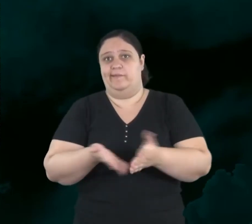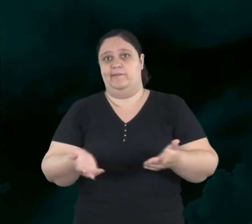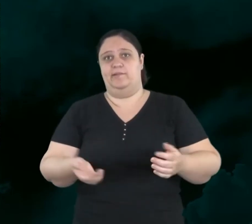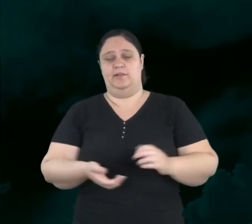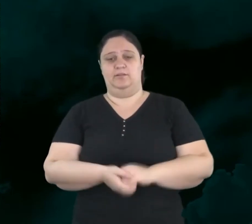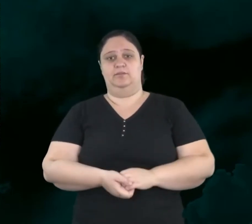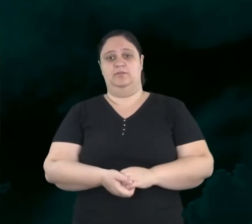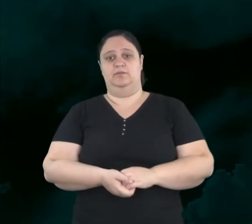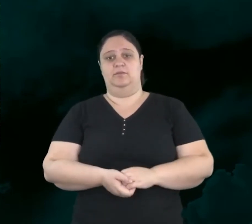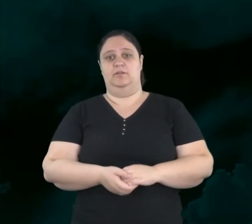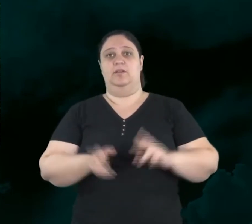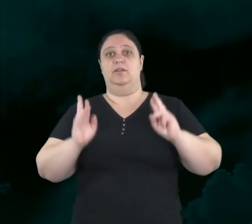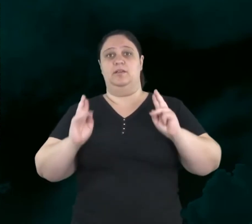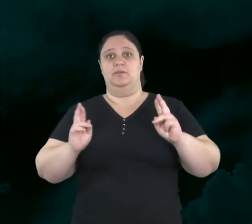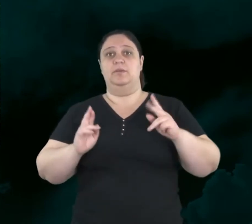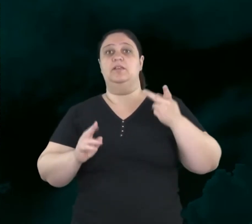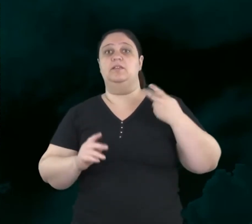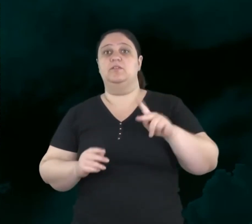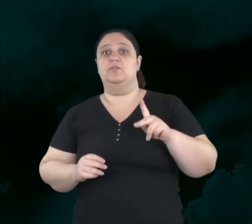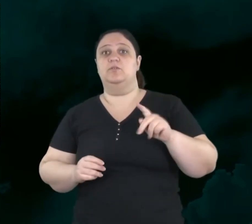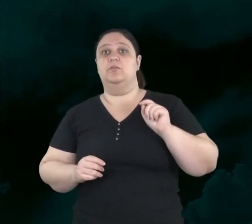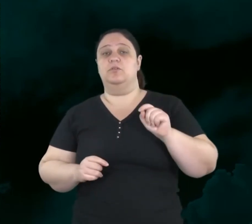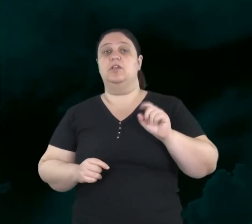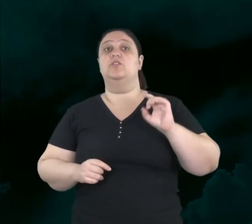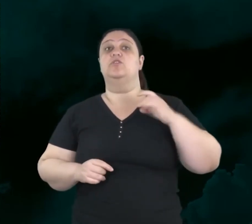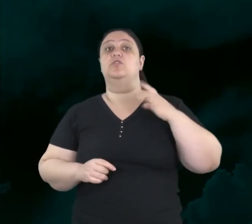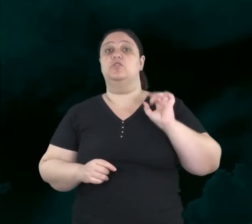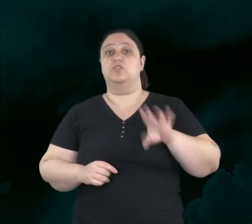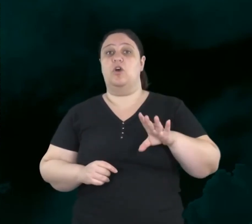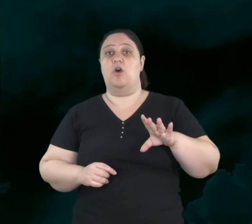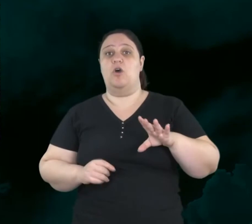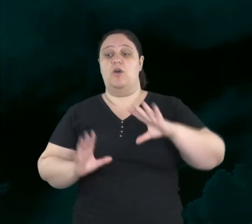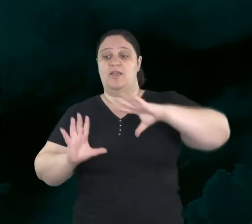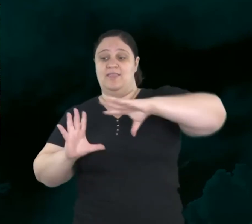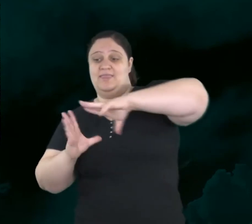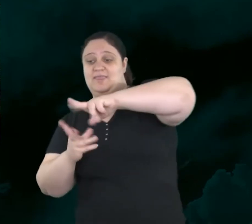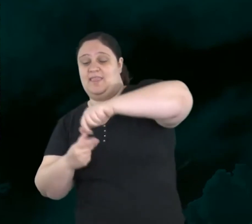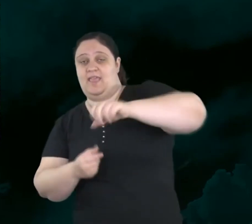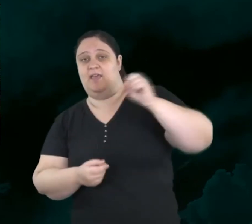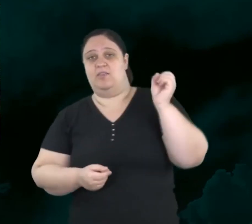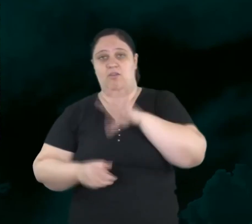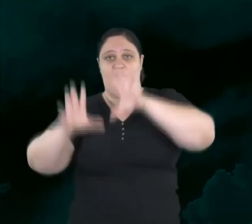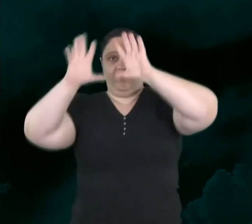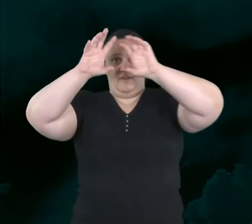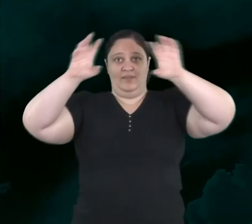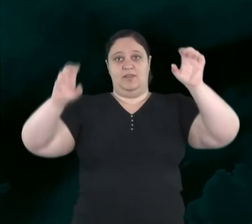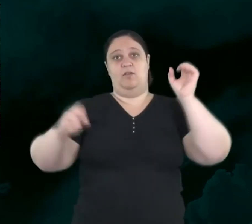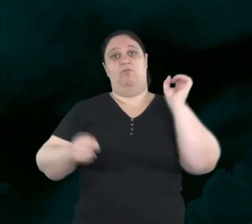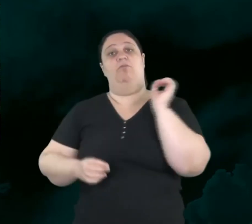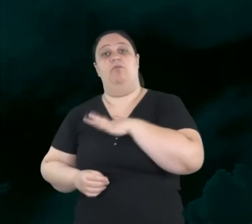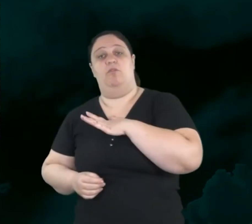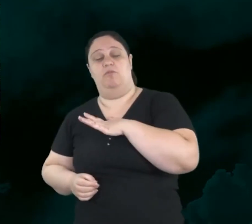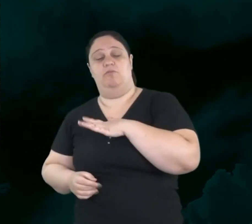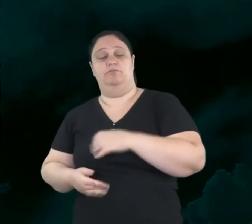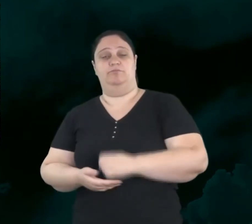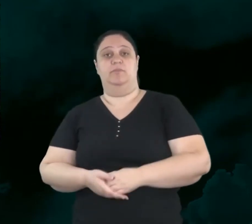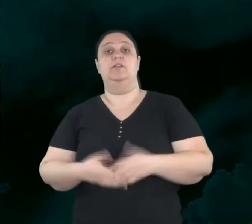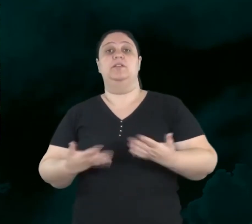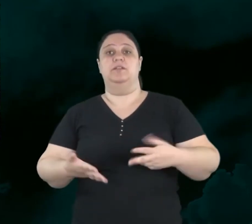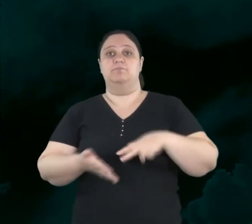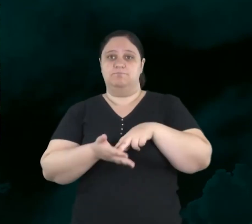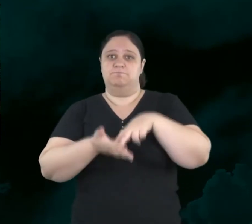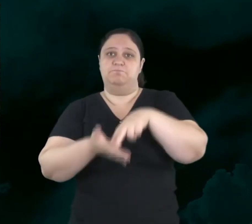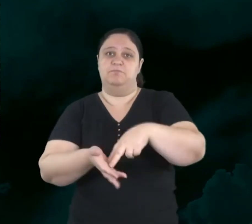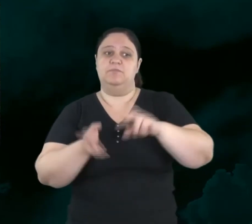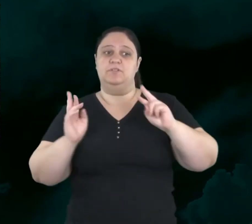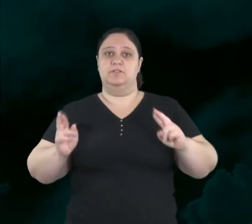é só quando aparecer novo céu, nova terra. Então, a perseverança da esperança, queridos irmãos, é para os